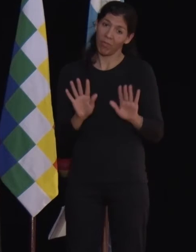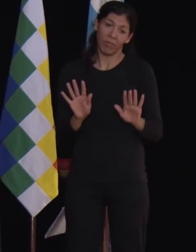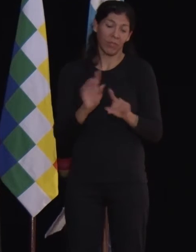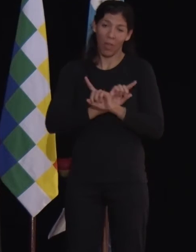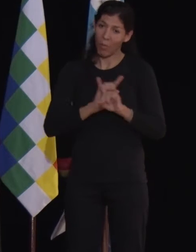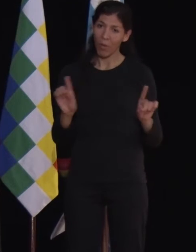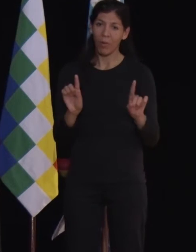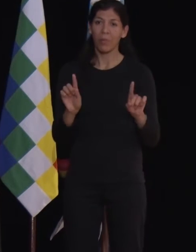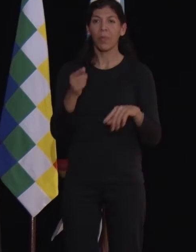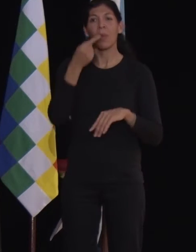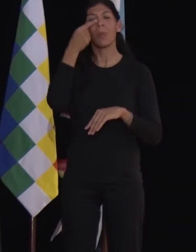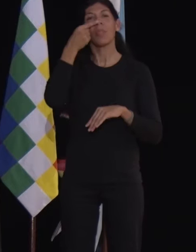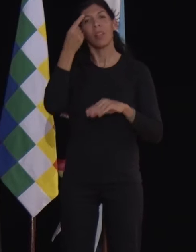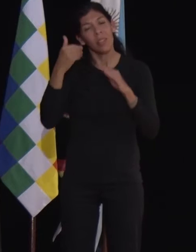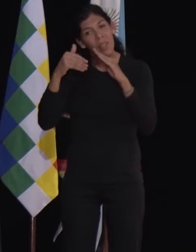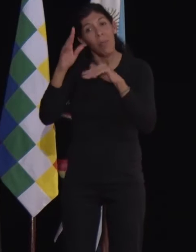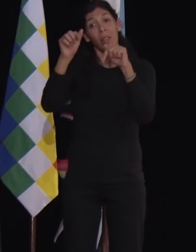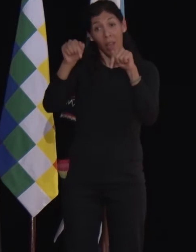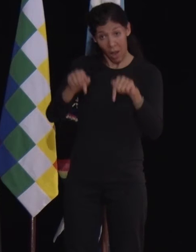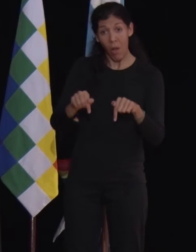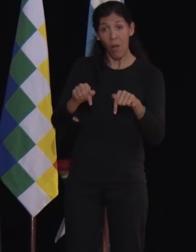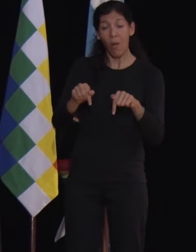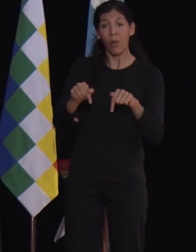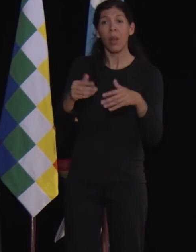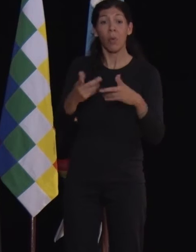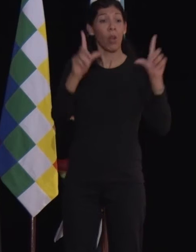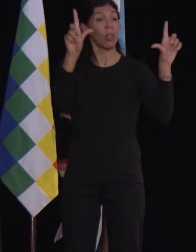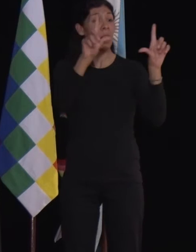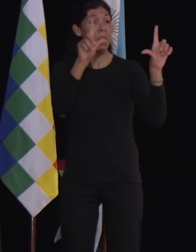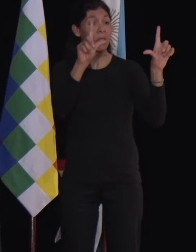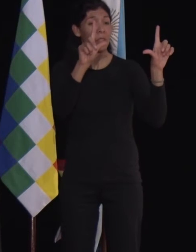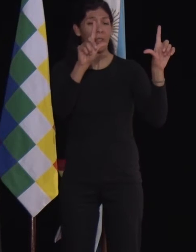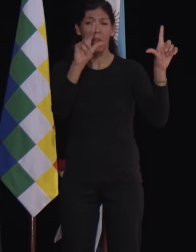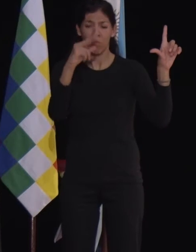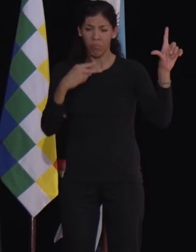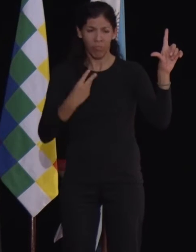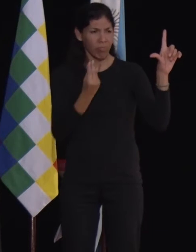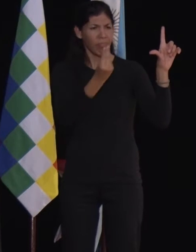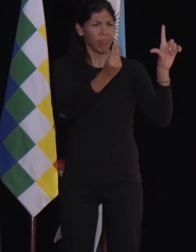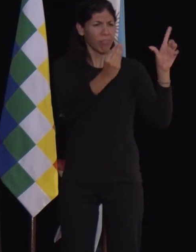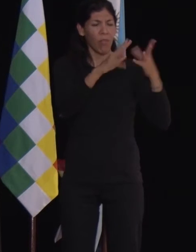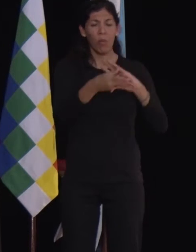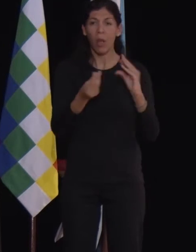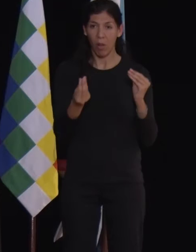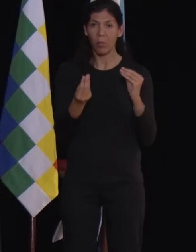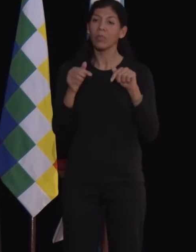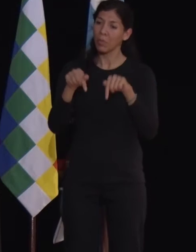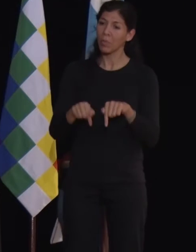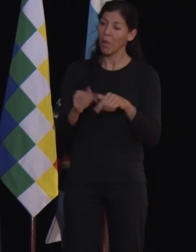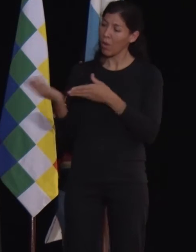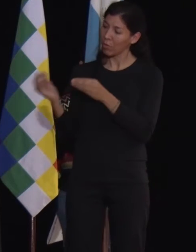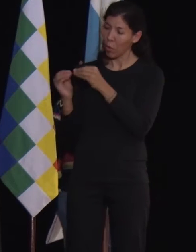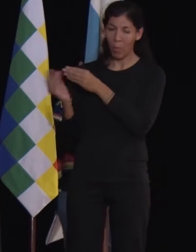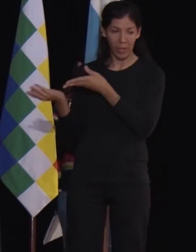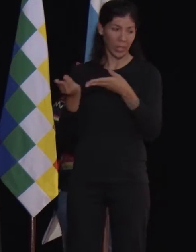interesa en este día y en esta audiencia es como nos ven los medios y bueno para ampliar un poquito en este tema le doy la palabra a